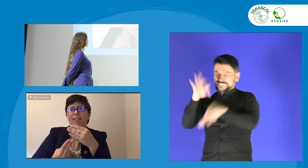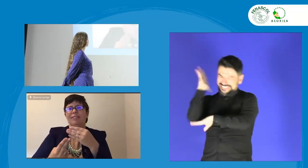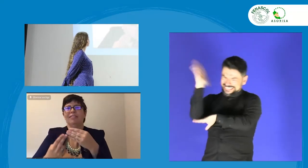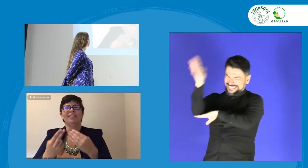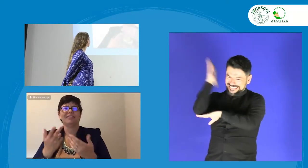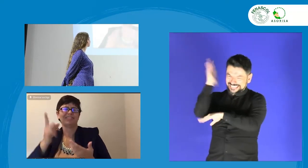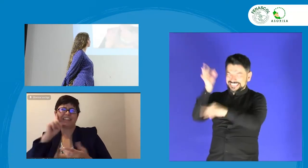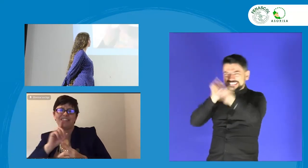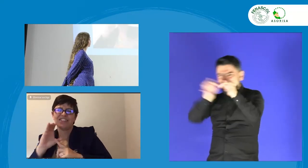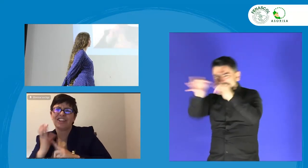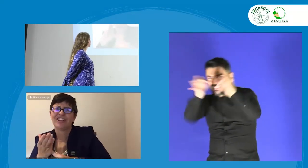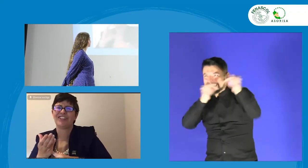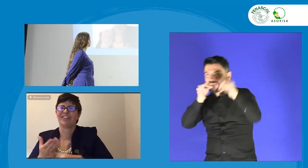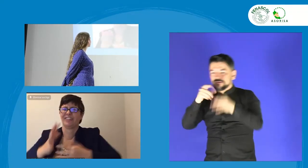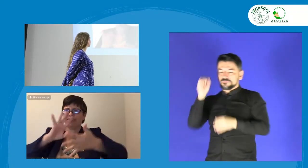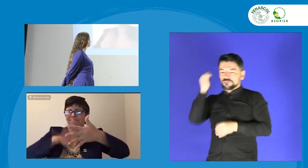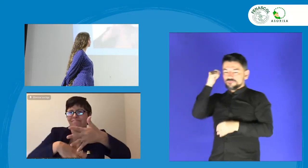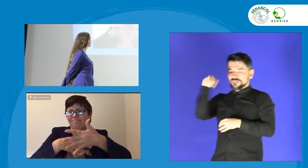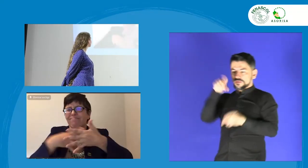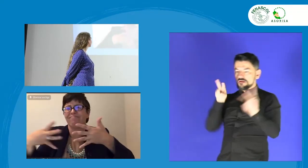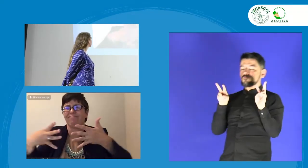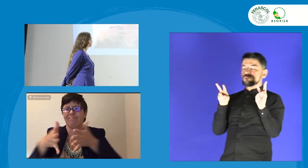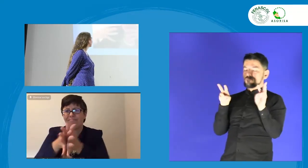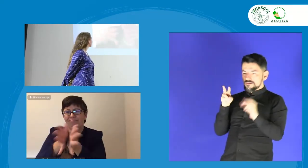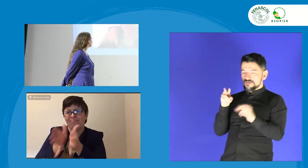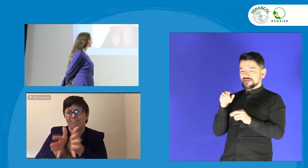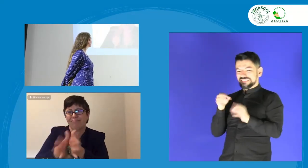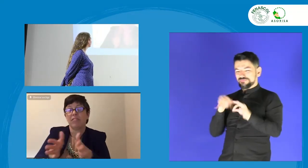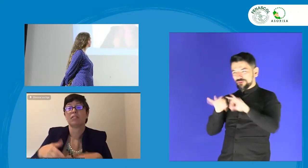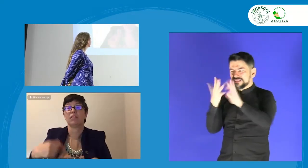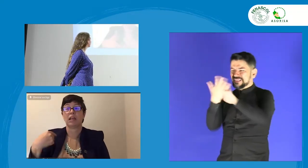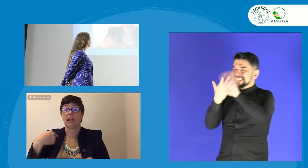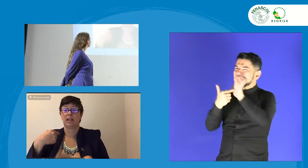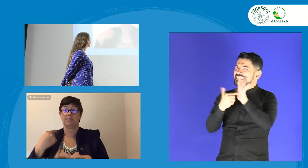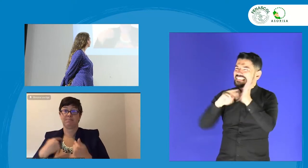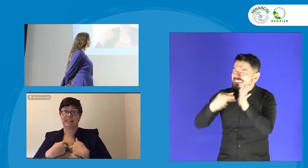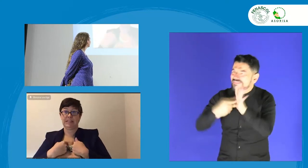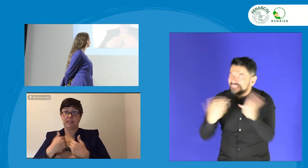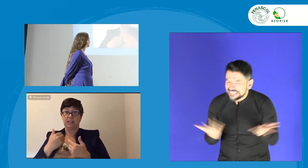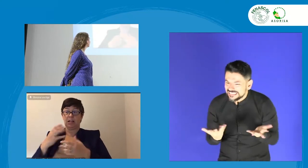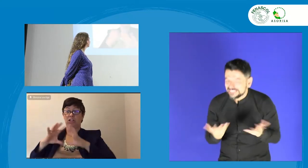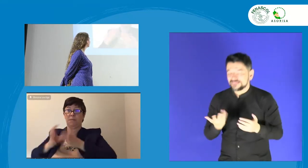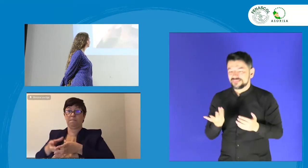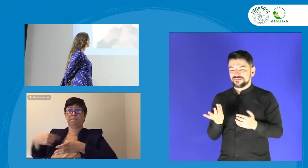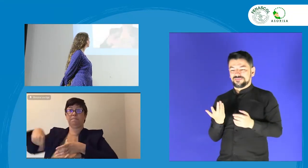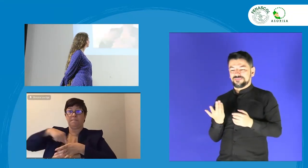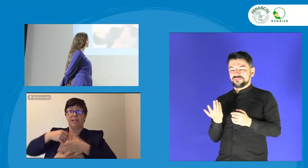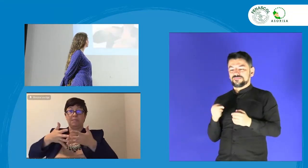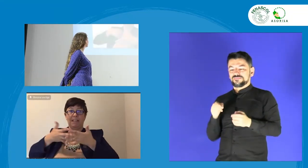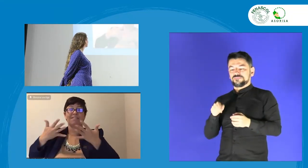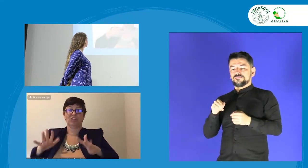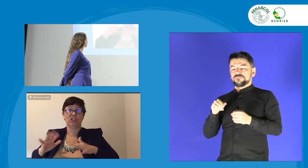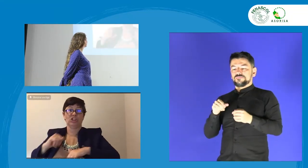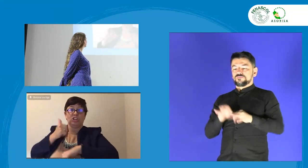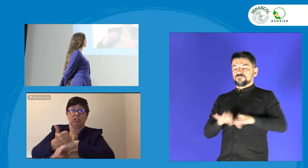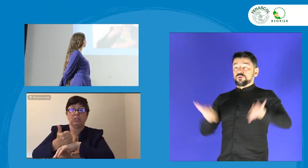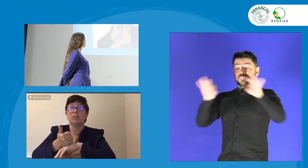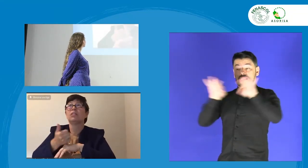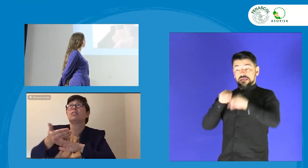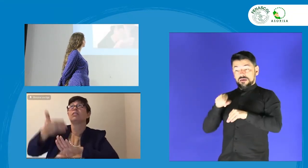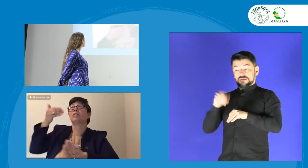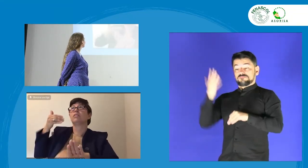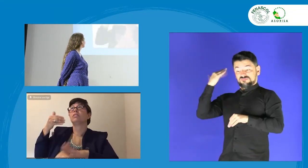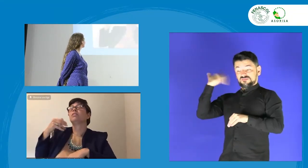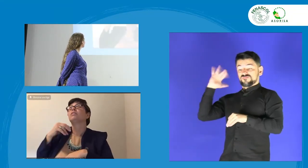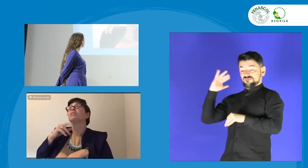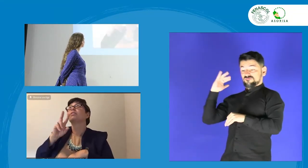de convenciones, de reuniones, se hable acerca de esto claramente. Lengua de señas, cultura sorda y que las demás lo conozcan.